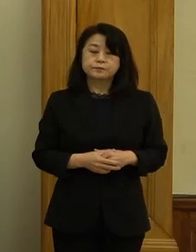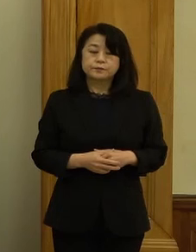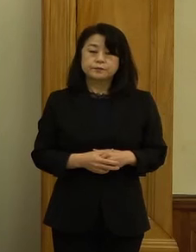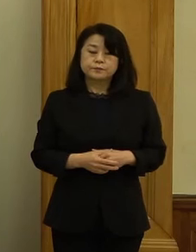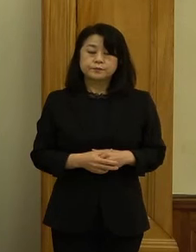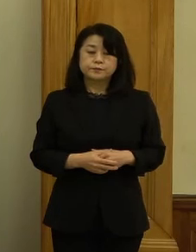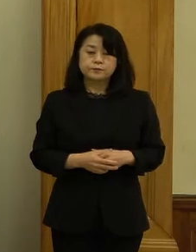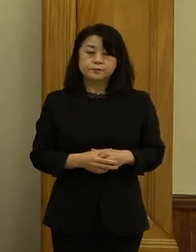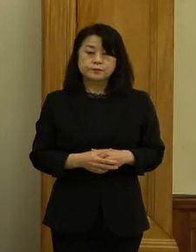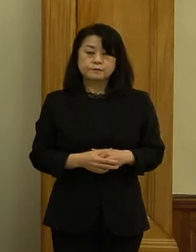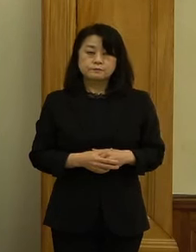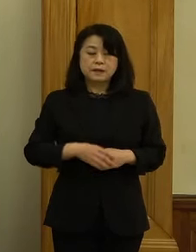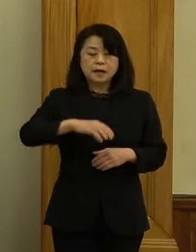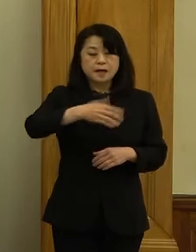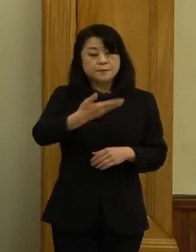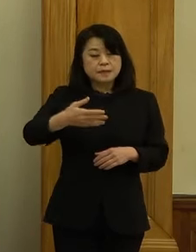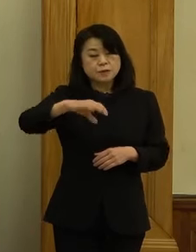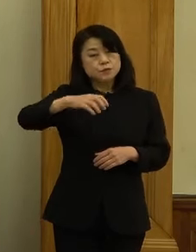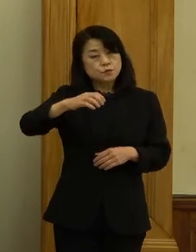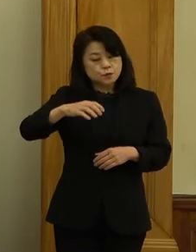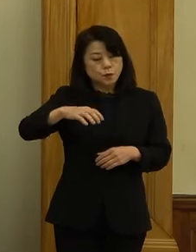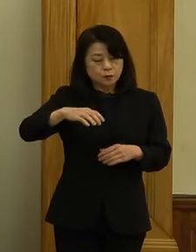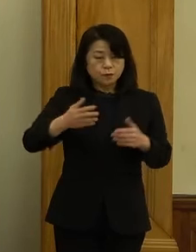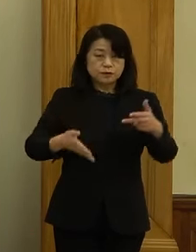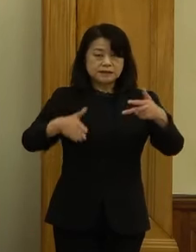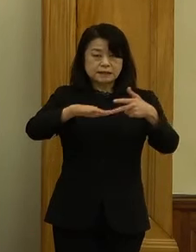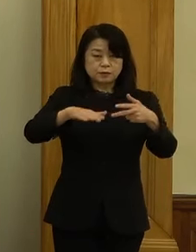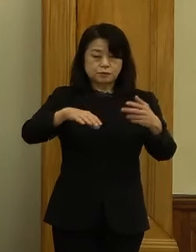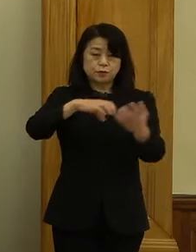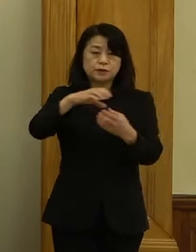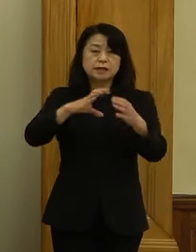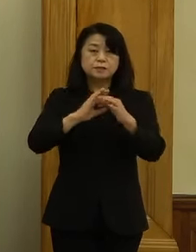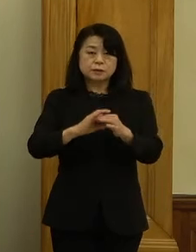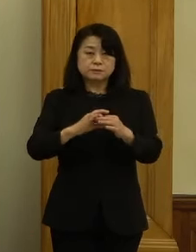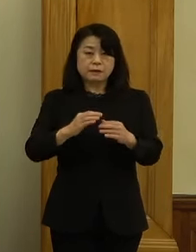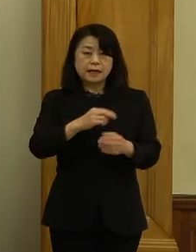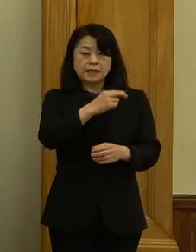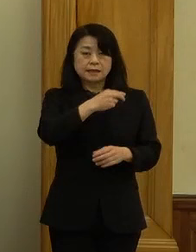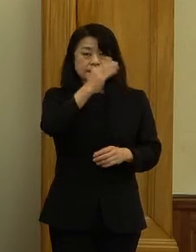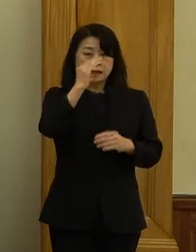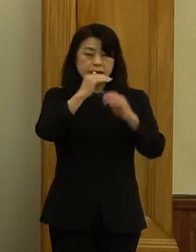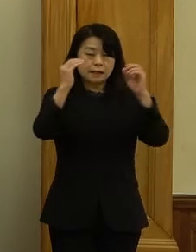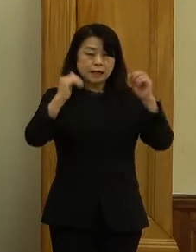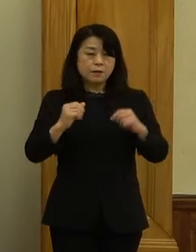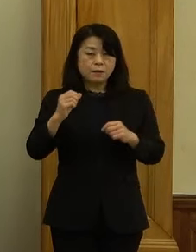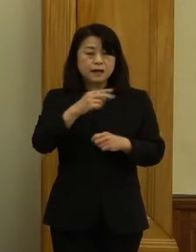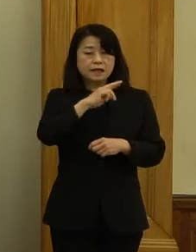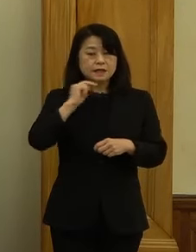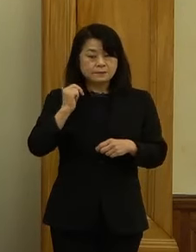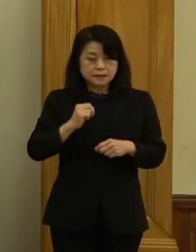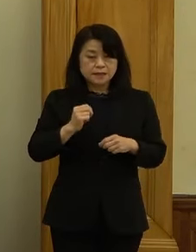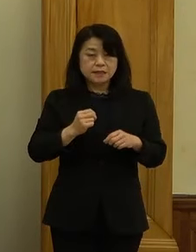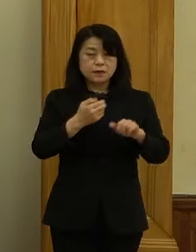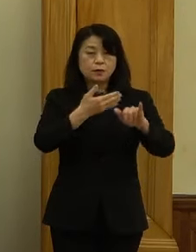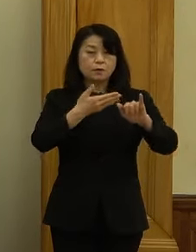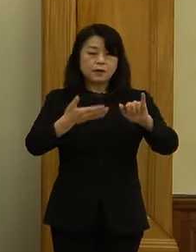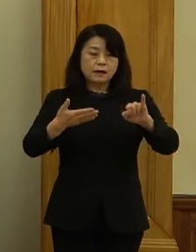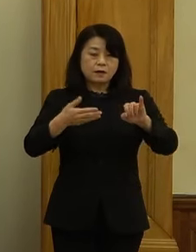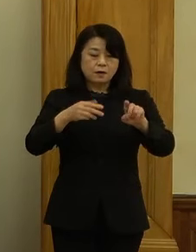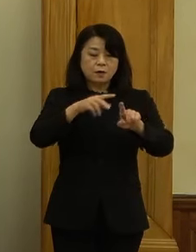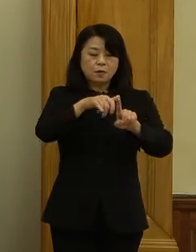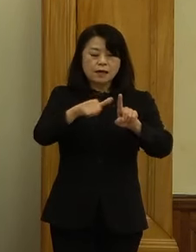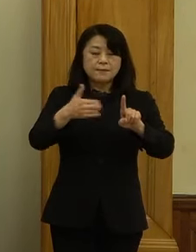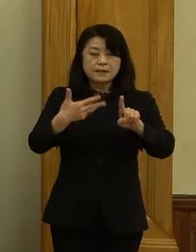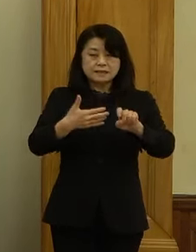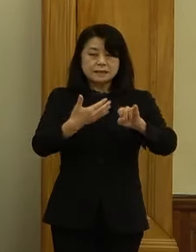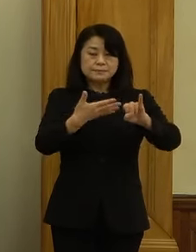え続いて水道施設の被害状況ですが県内では高岡市日市小部市井市富山市の